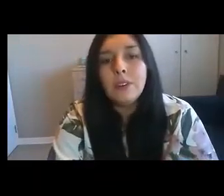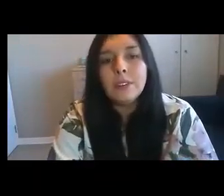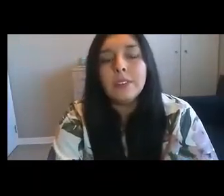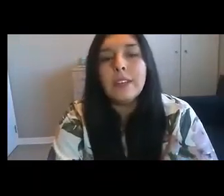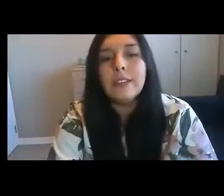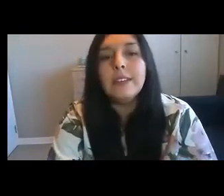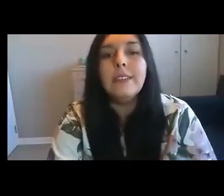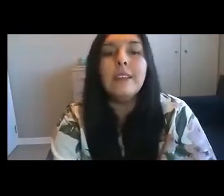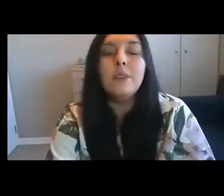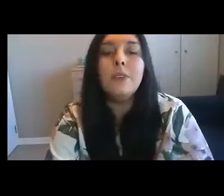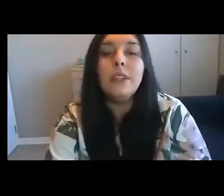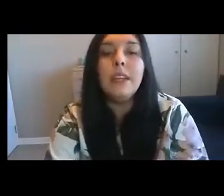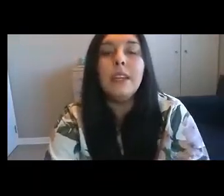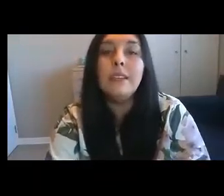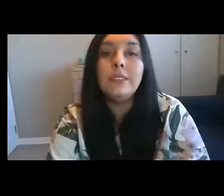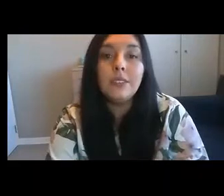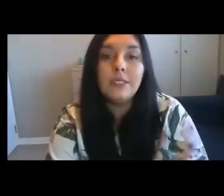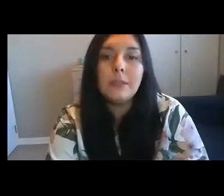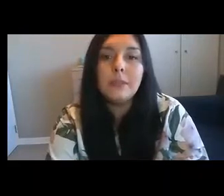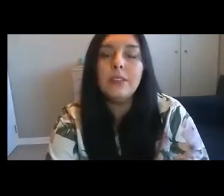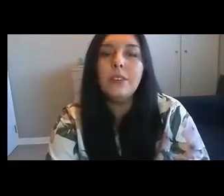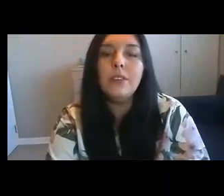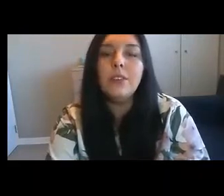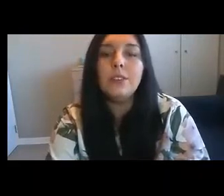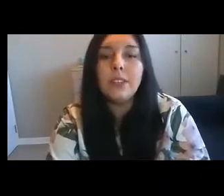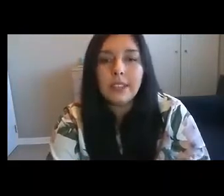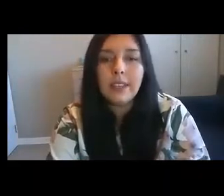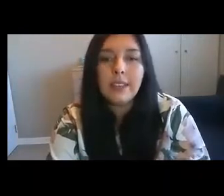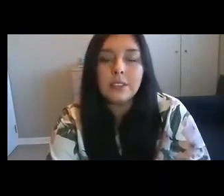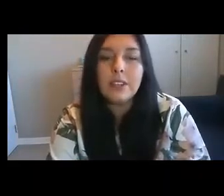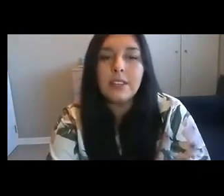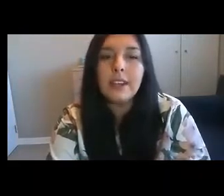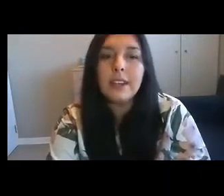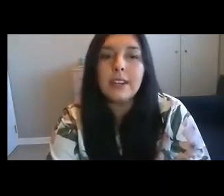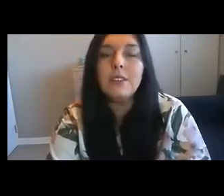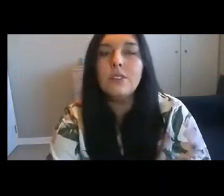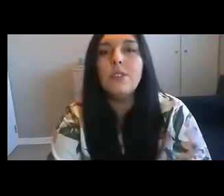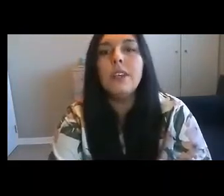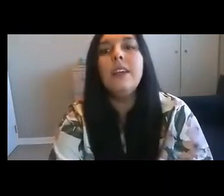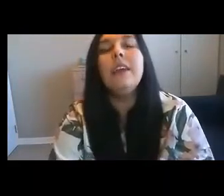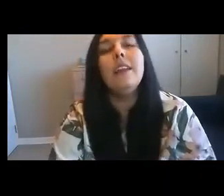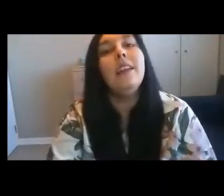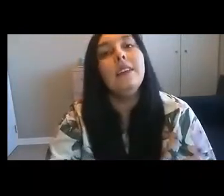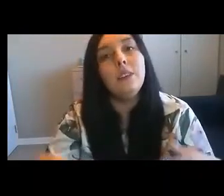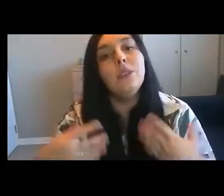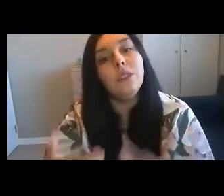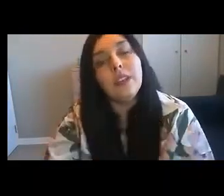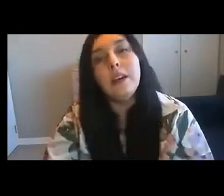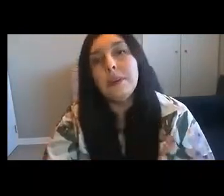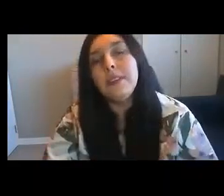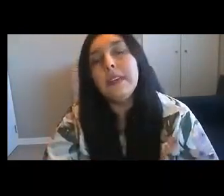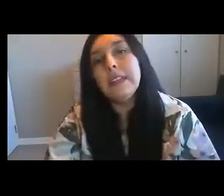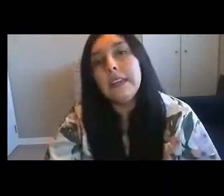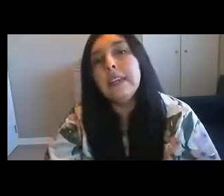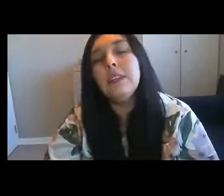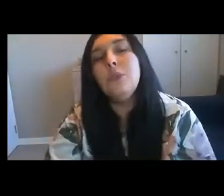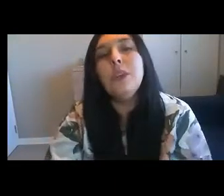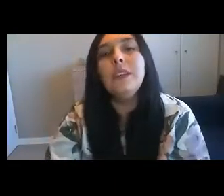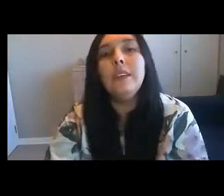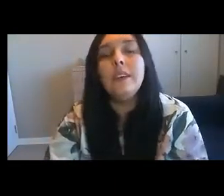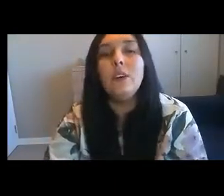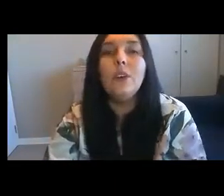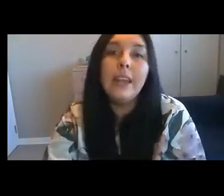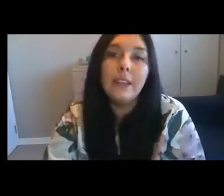Luego se hacen reuniones al inicio del semestre con los docentes y directores de carrera sobre la situación de discapacidad que tenga el